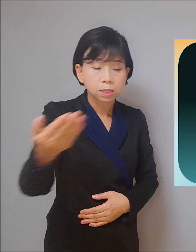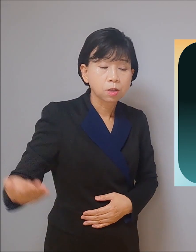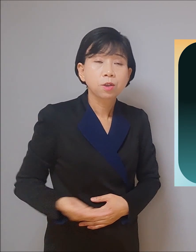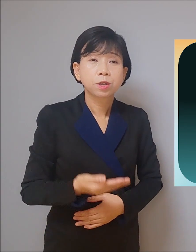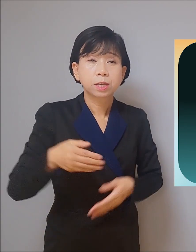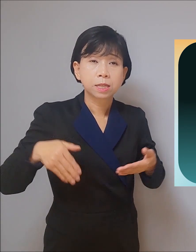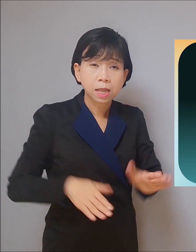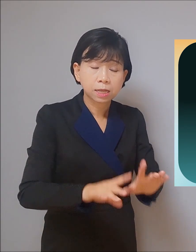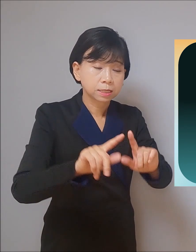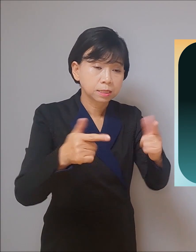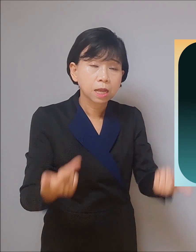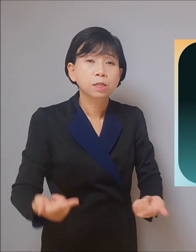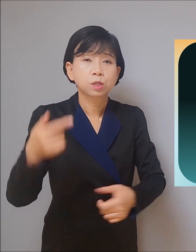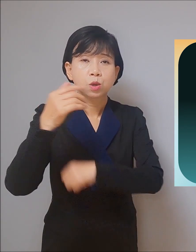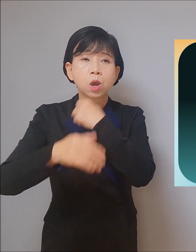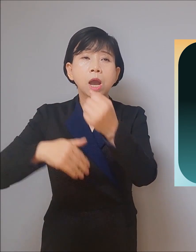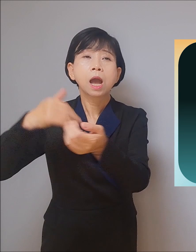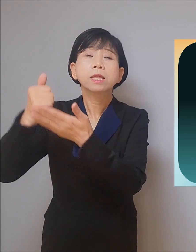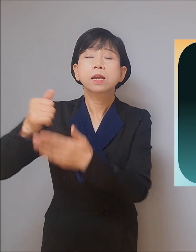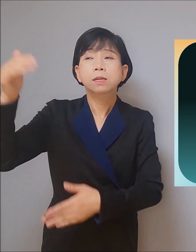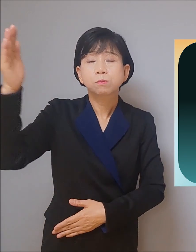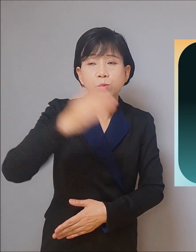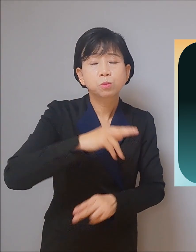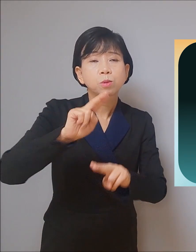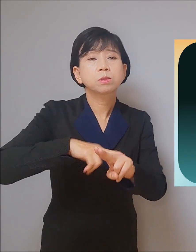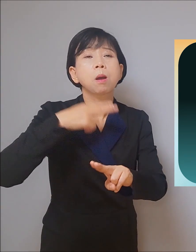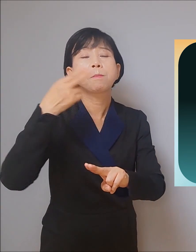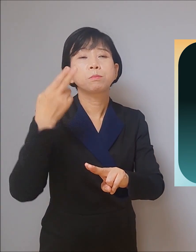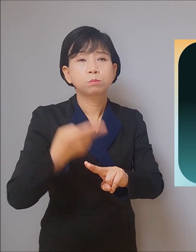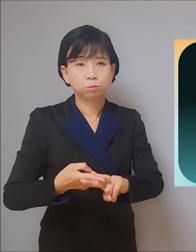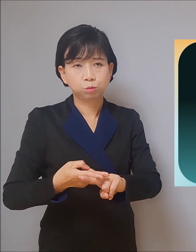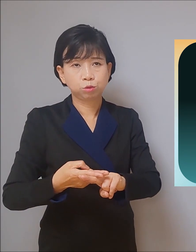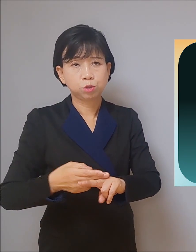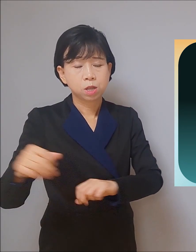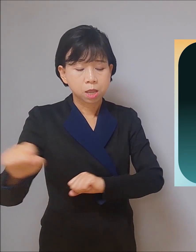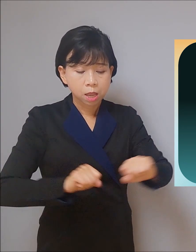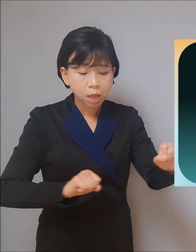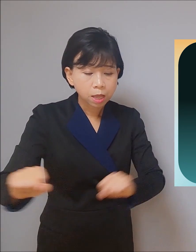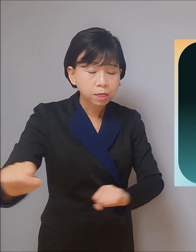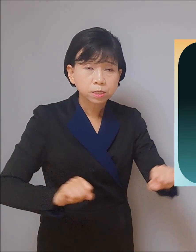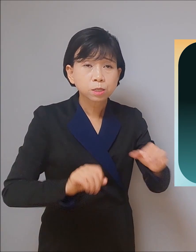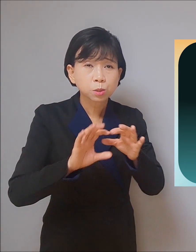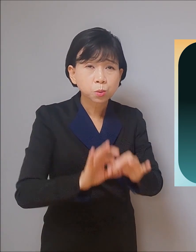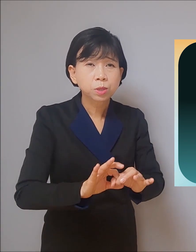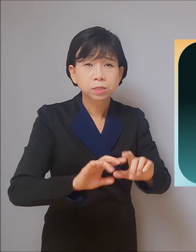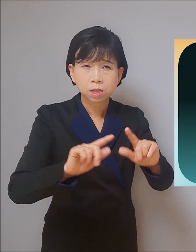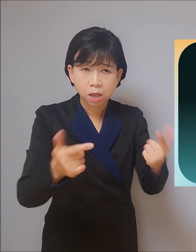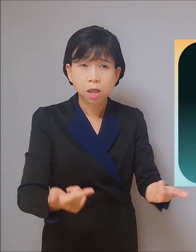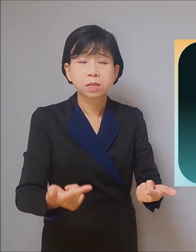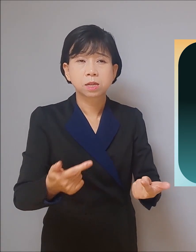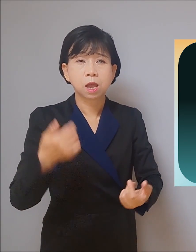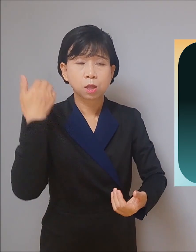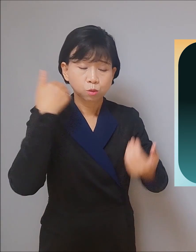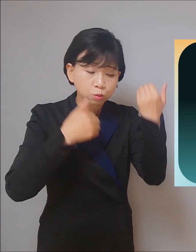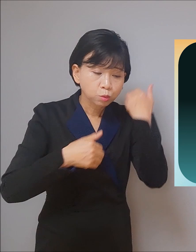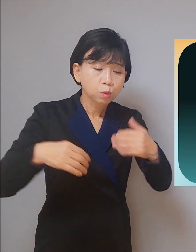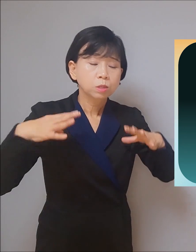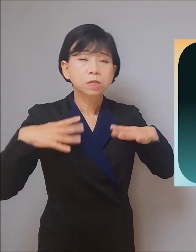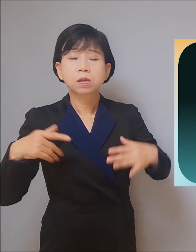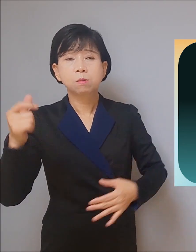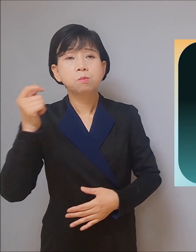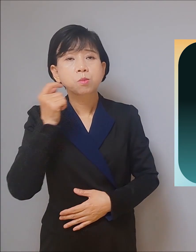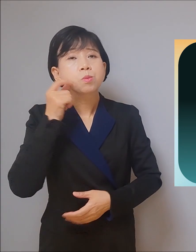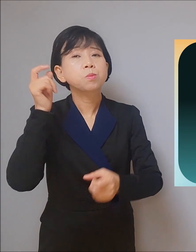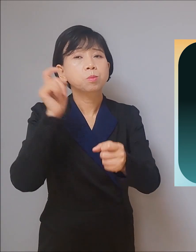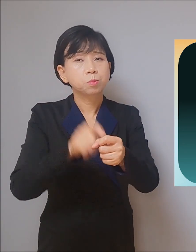이것은 너희에게서 난 것이 아니요 하나님의 선물이라. 행위에서 난 것이 아니니 이는 누구든지